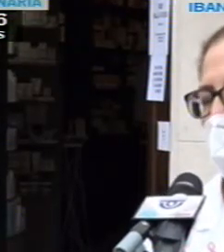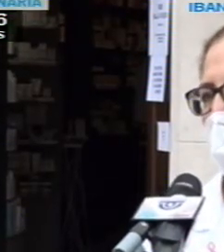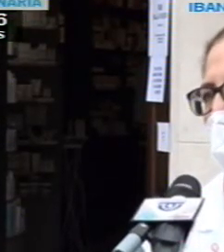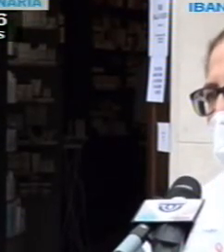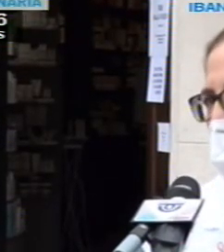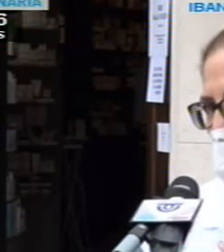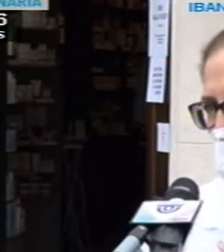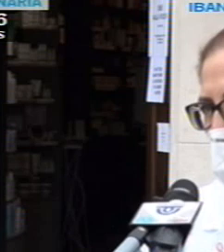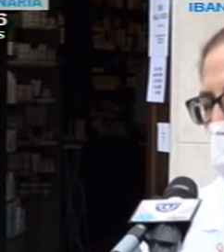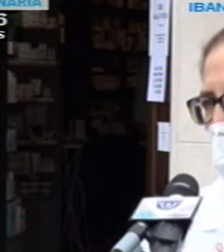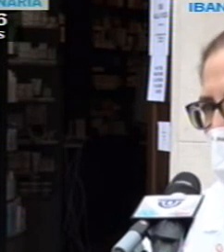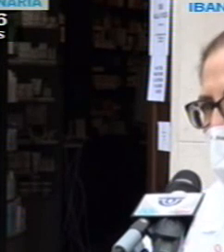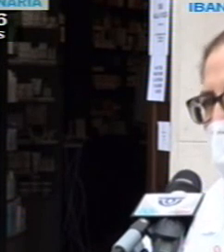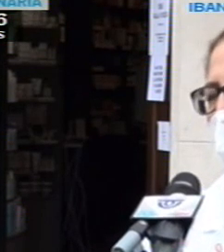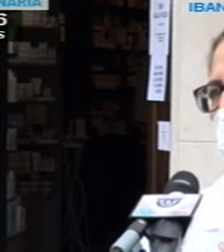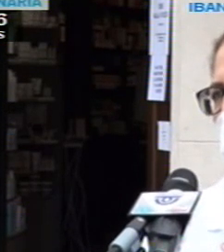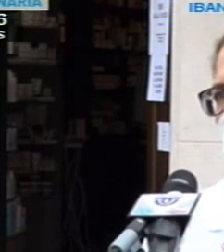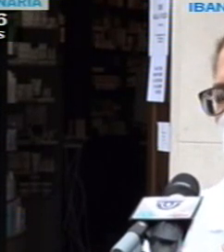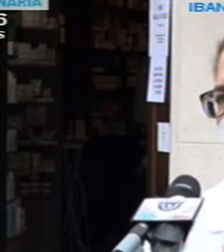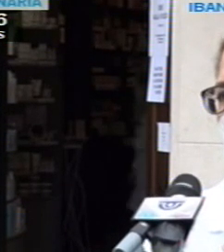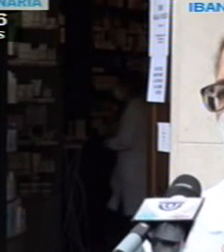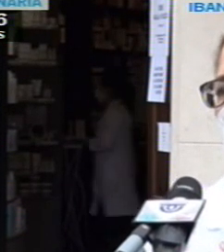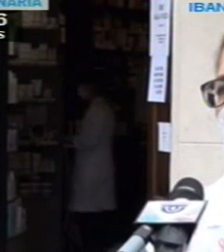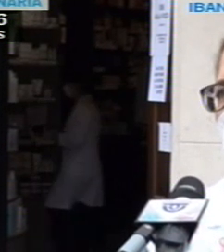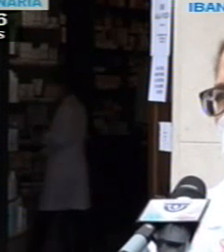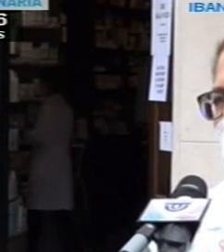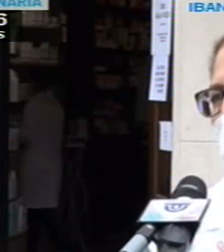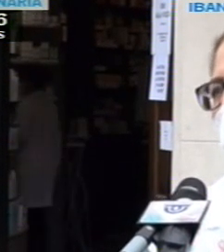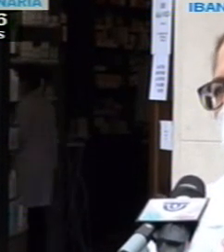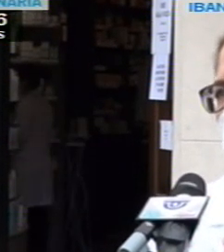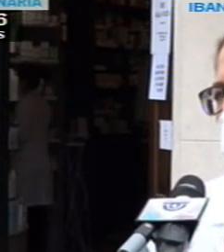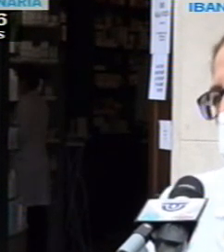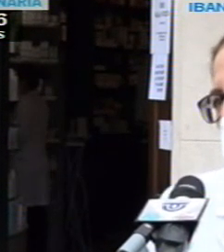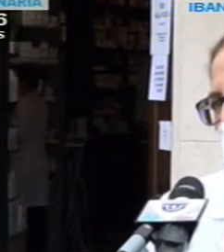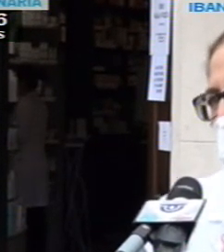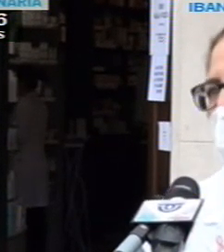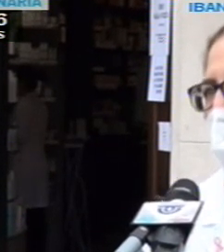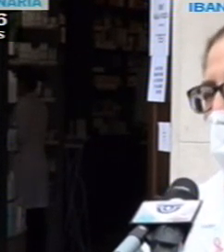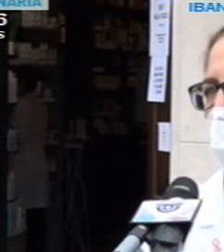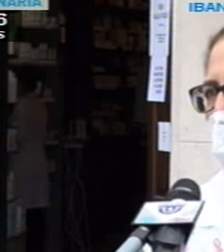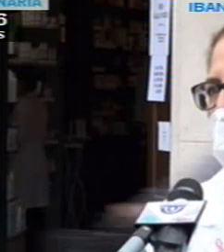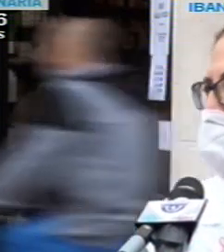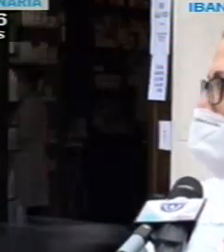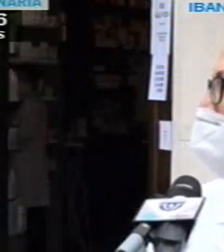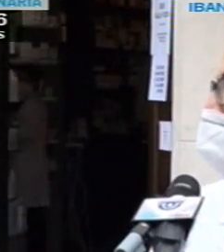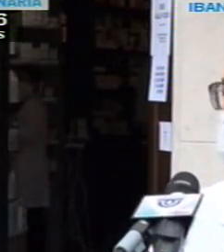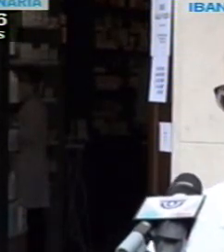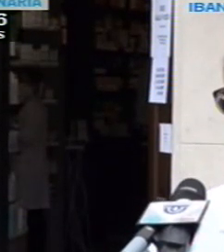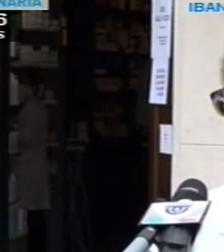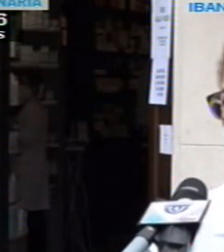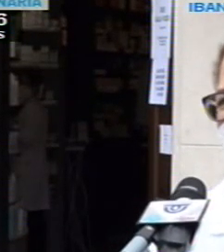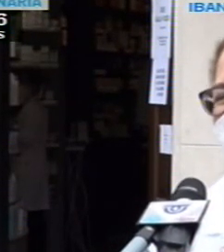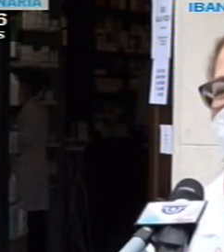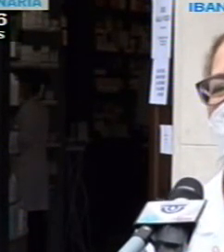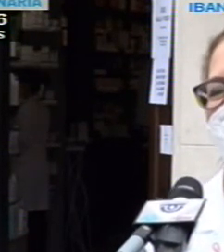si riesca ad integrare tutto con la dieta, è importante anche integrare sostanze che possono essere